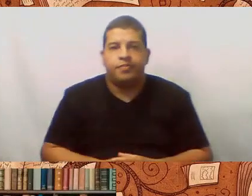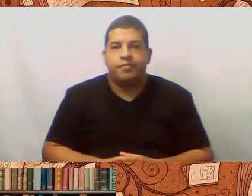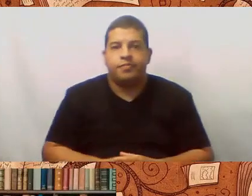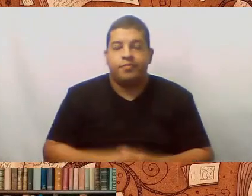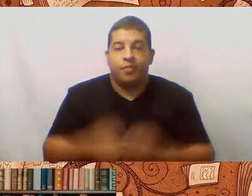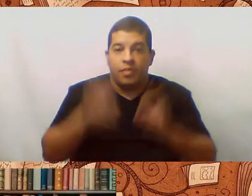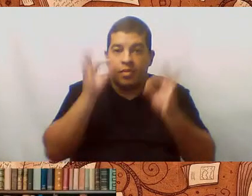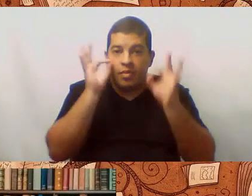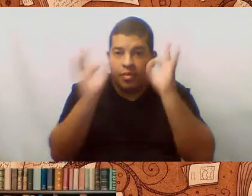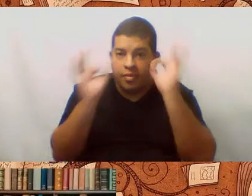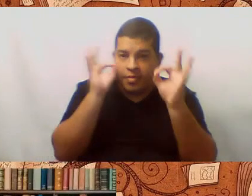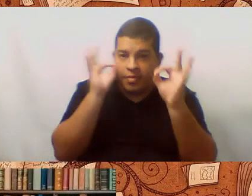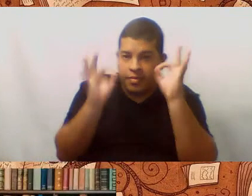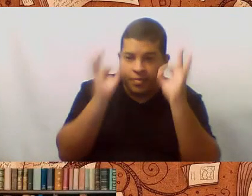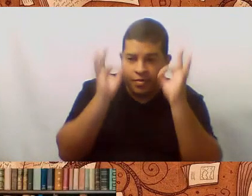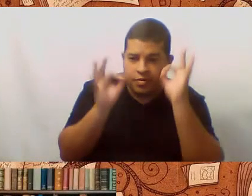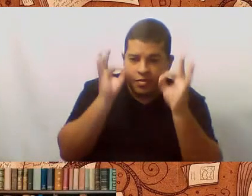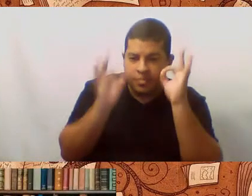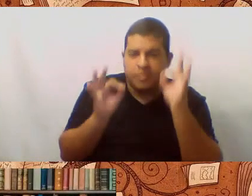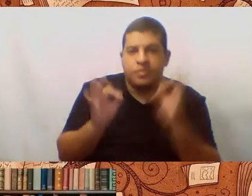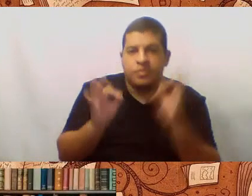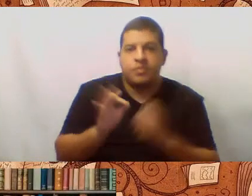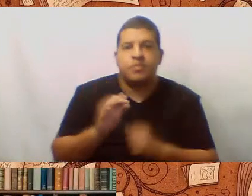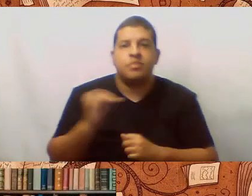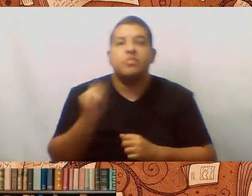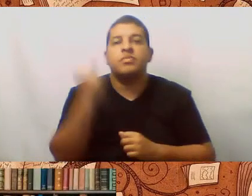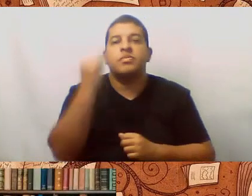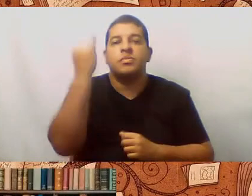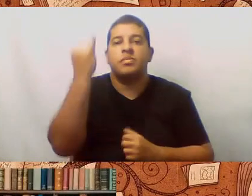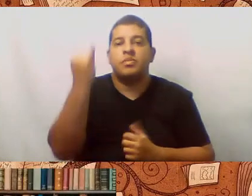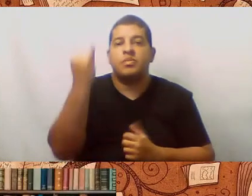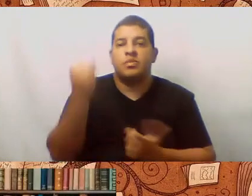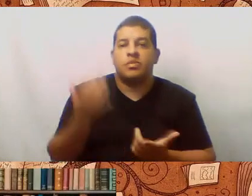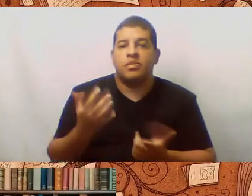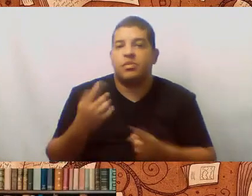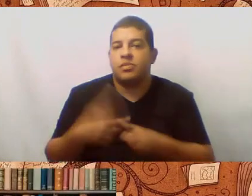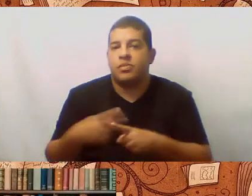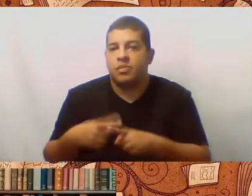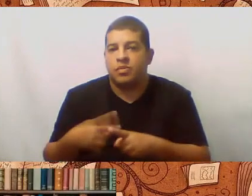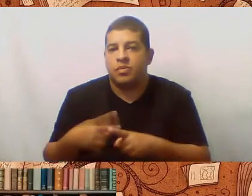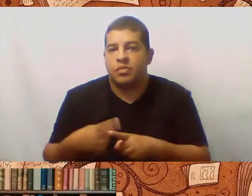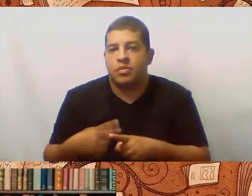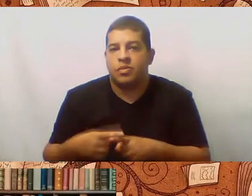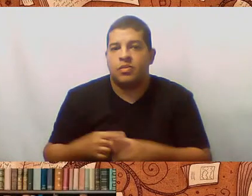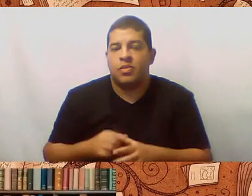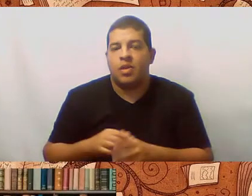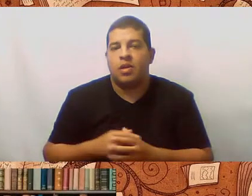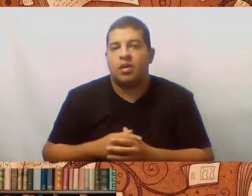em questão, tanto através do movimento